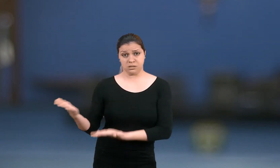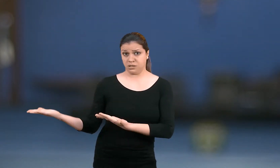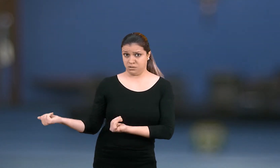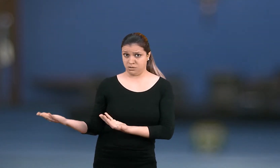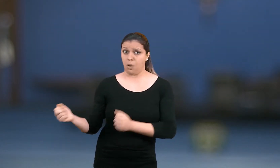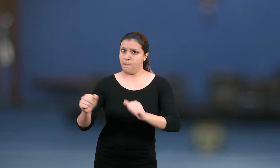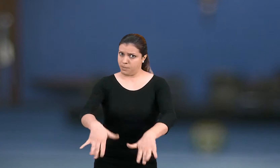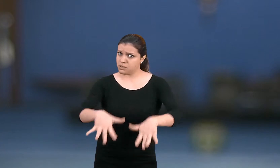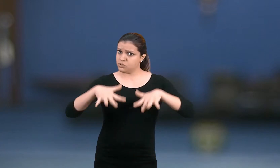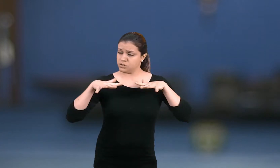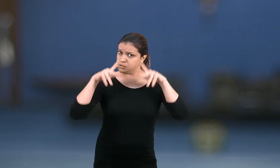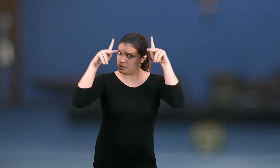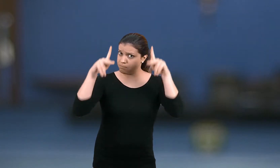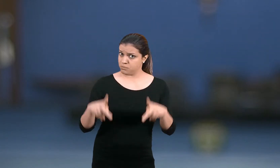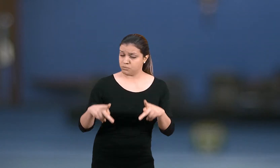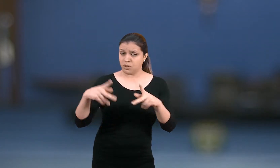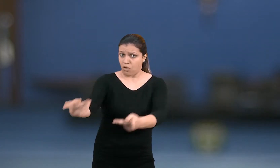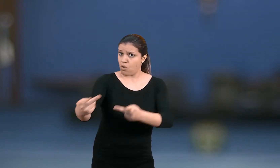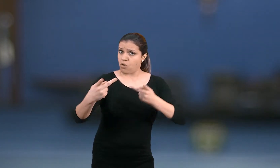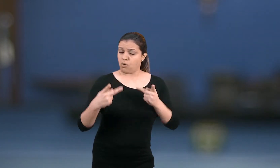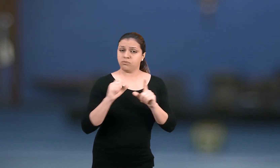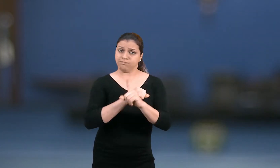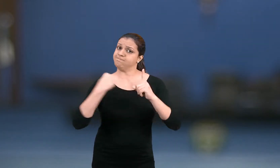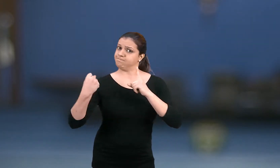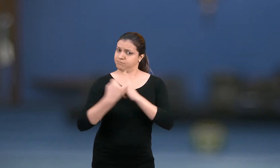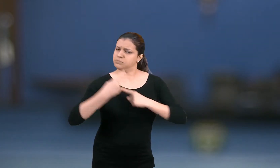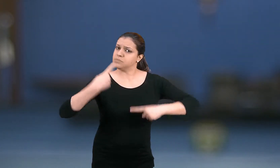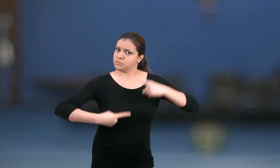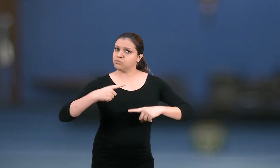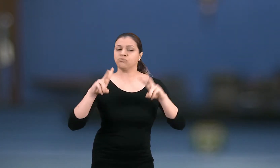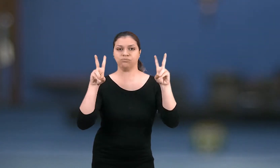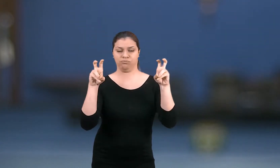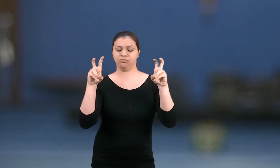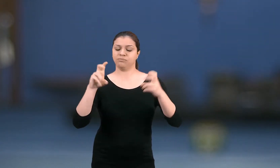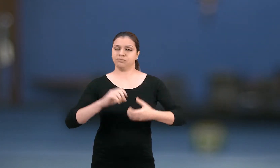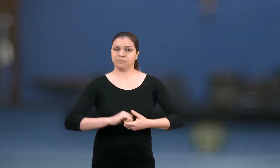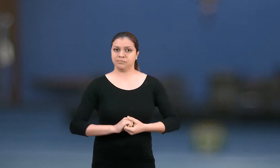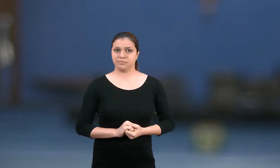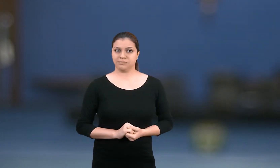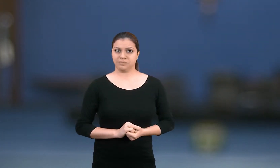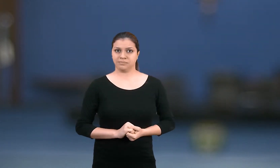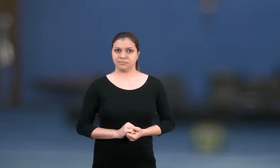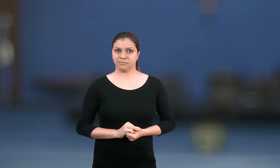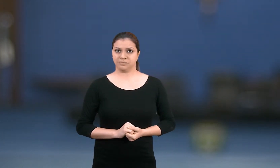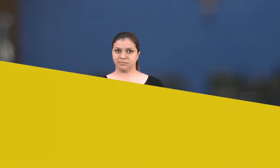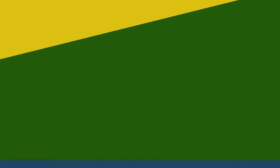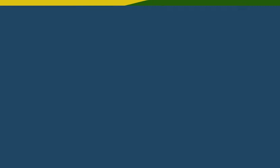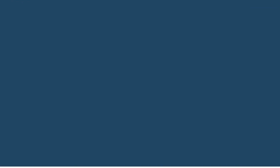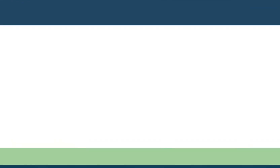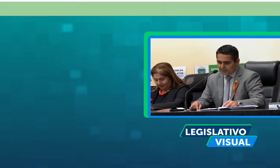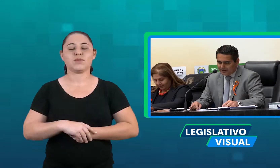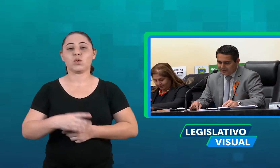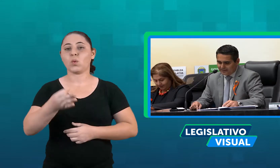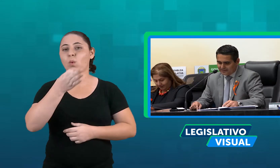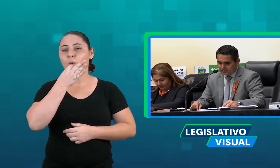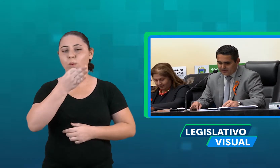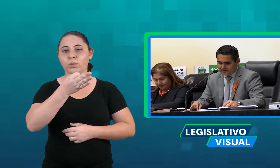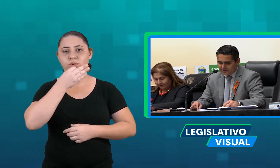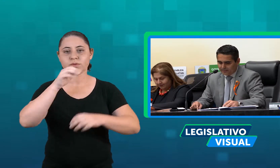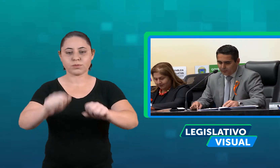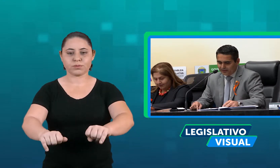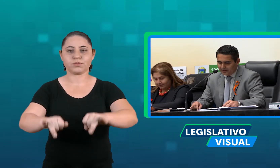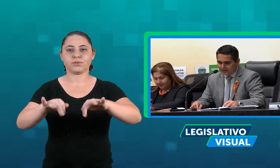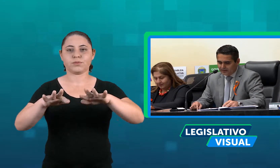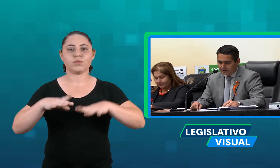crianças e adolescentes, uma audiência pública convocou a sociedade para debater o tema. O proponente